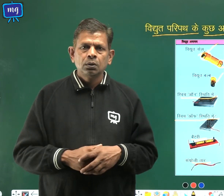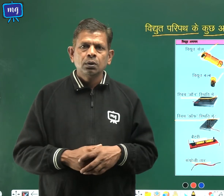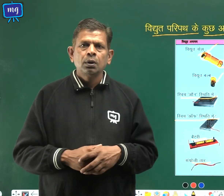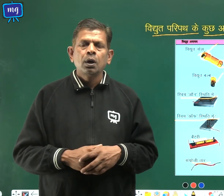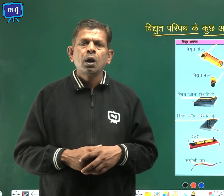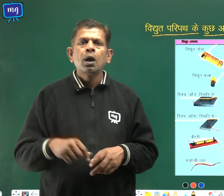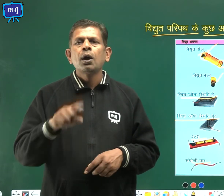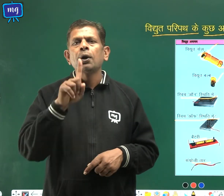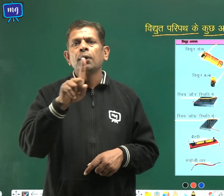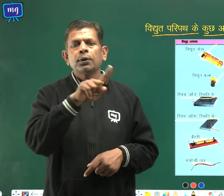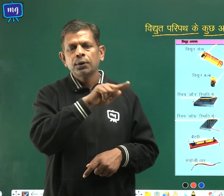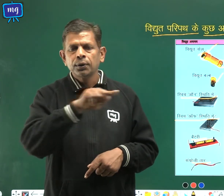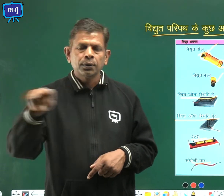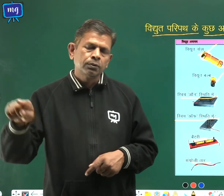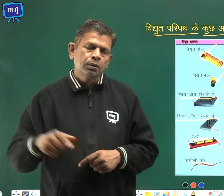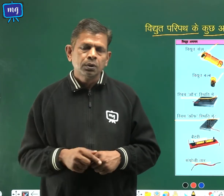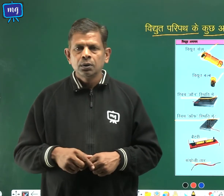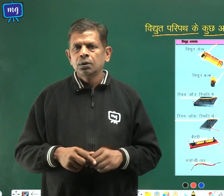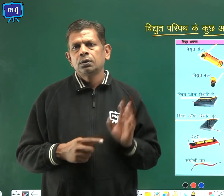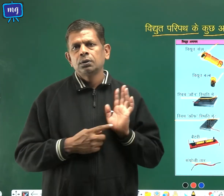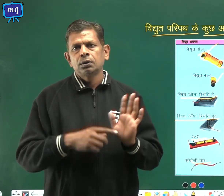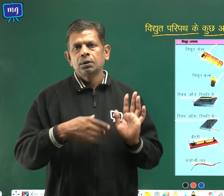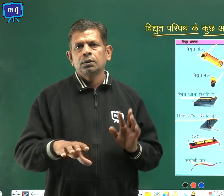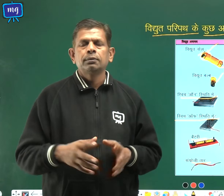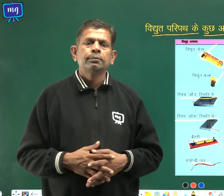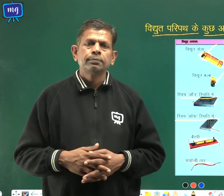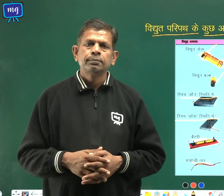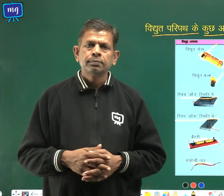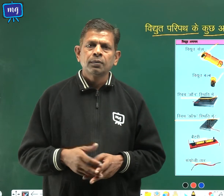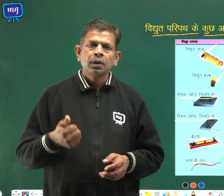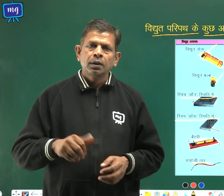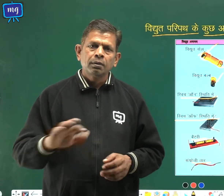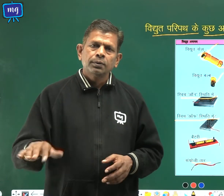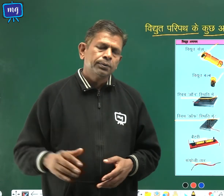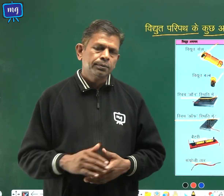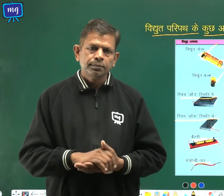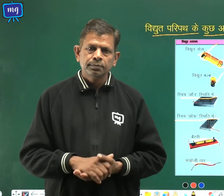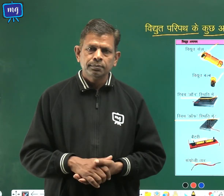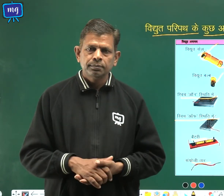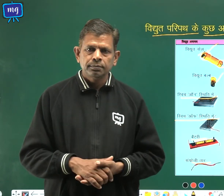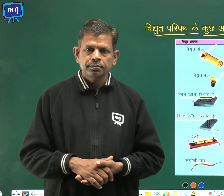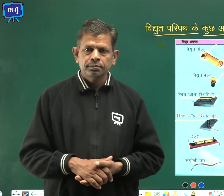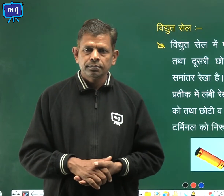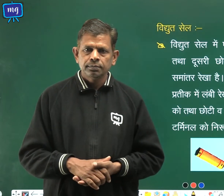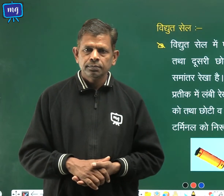एक रेखा के द्वारा दर्शाएंगे। ठीक है बच्चों।